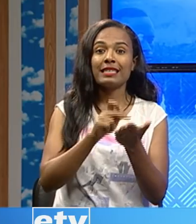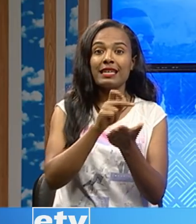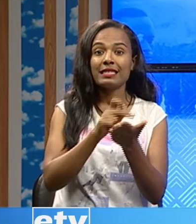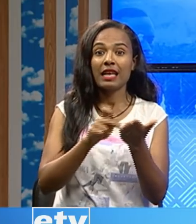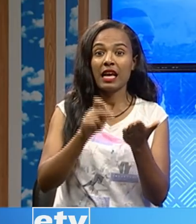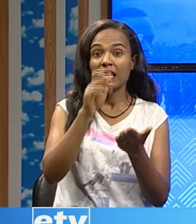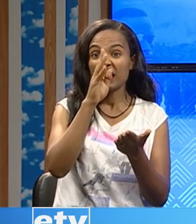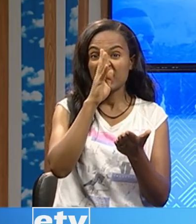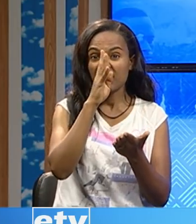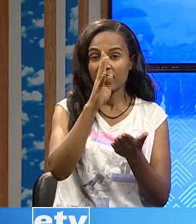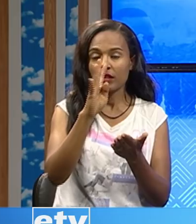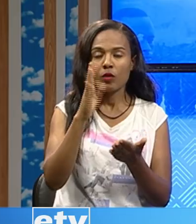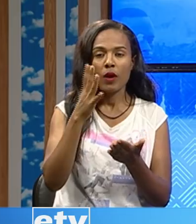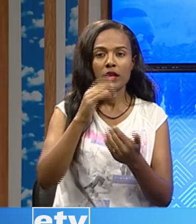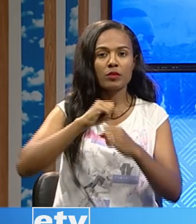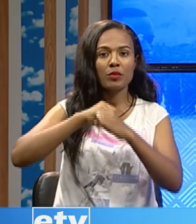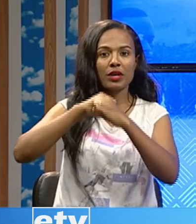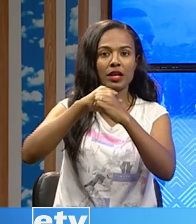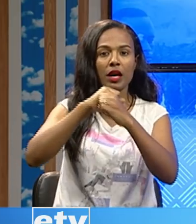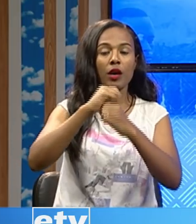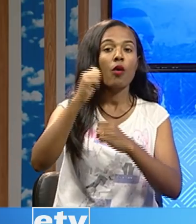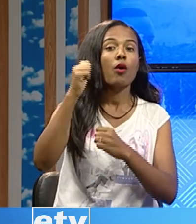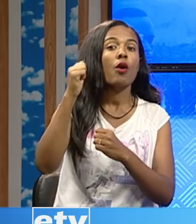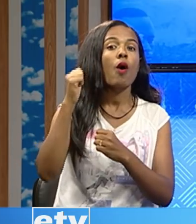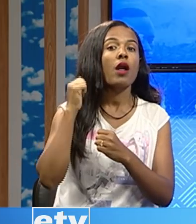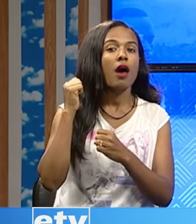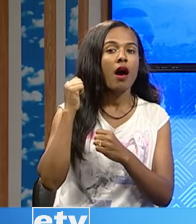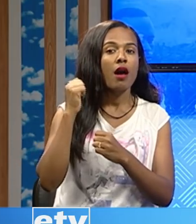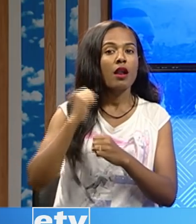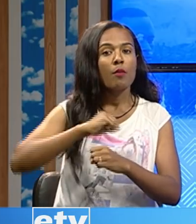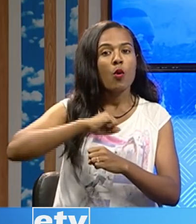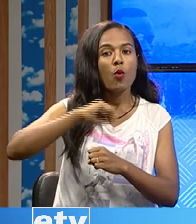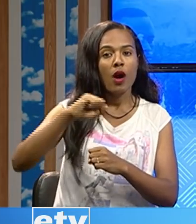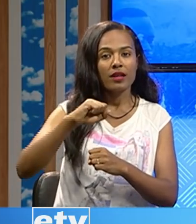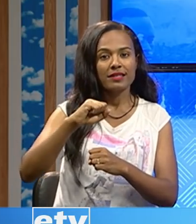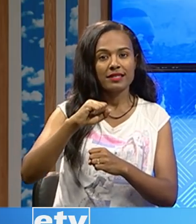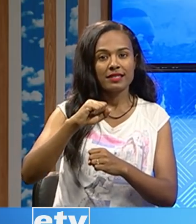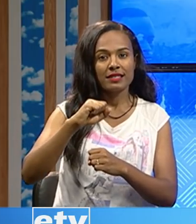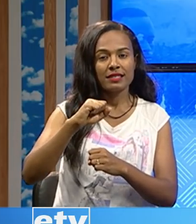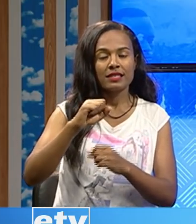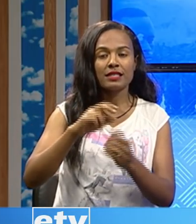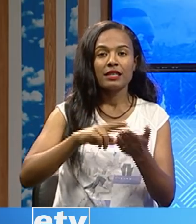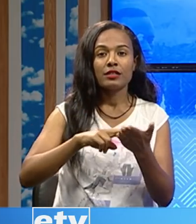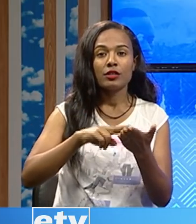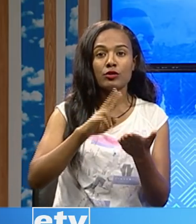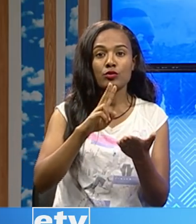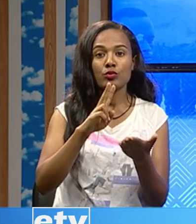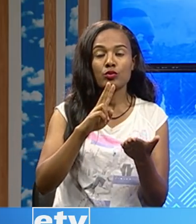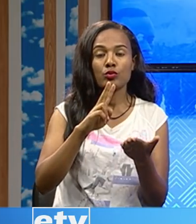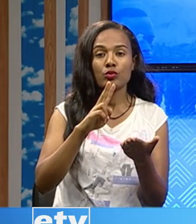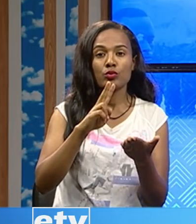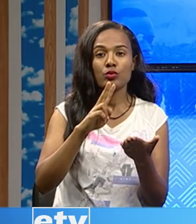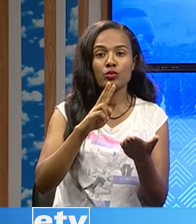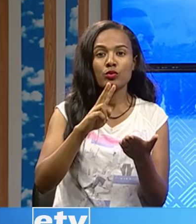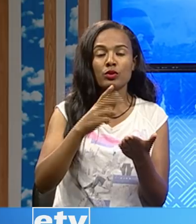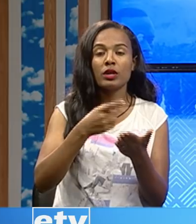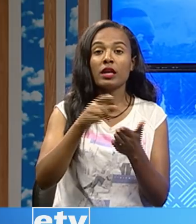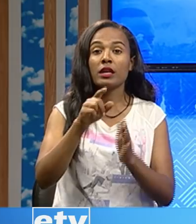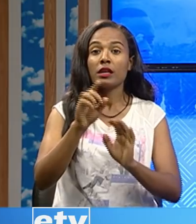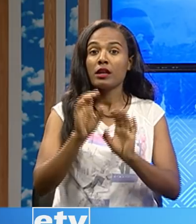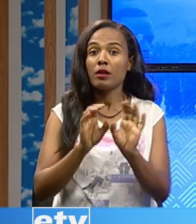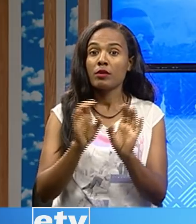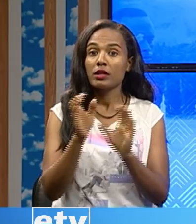እንደተፈጠረው አይነት መከላከያውን ከኋላ ለመውጋት የተነሱ ይሄን